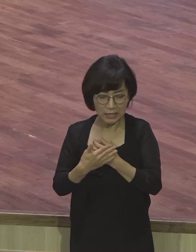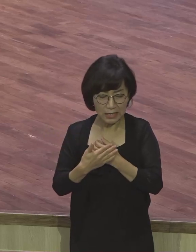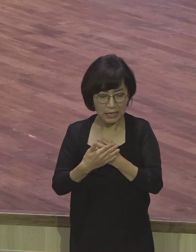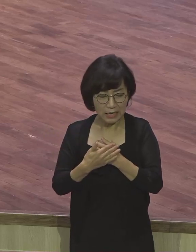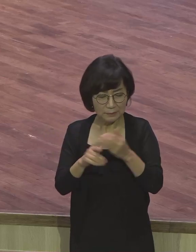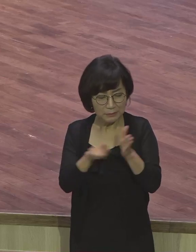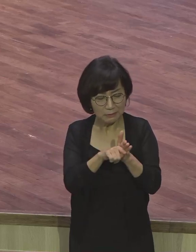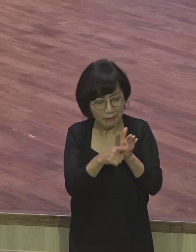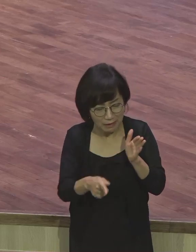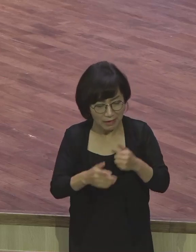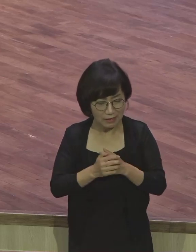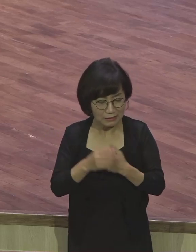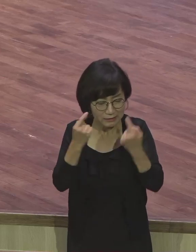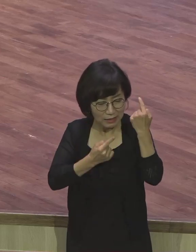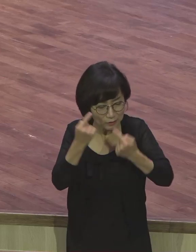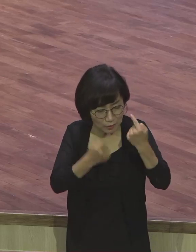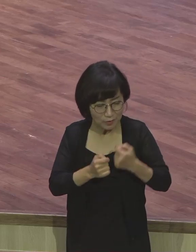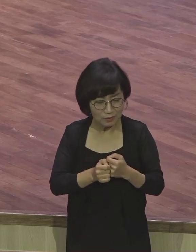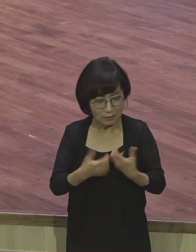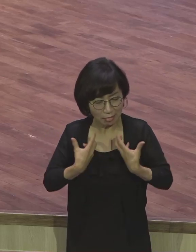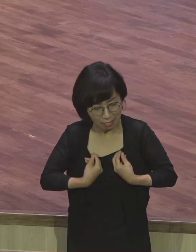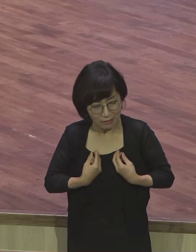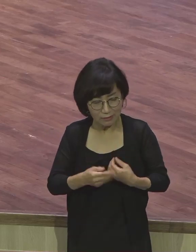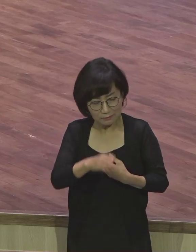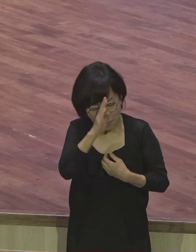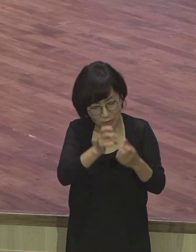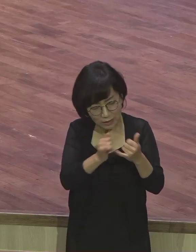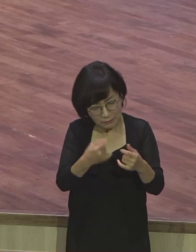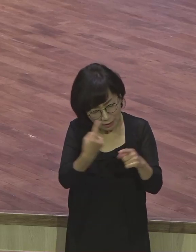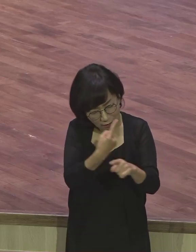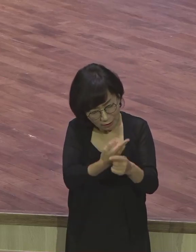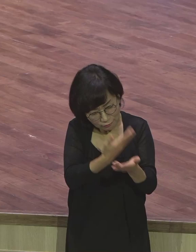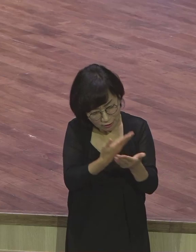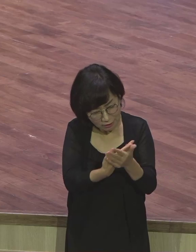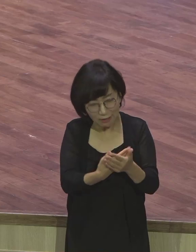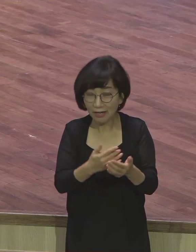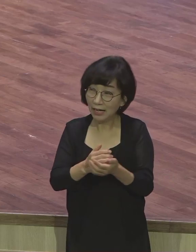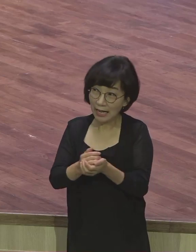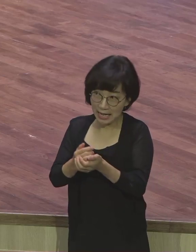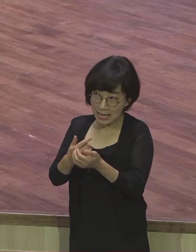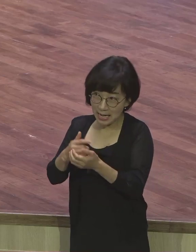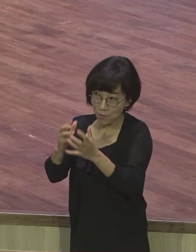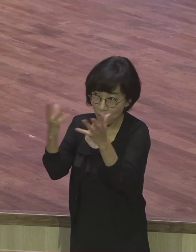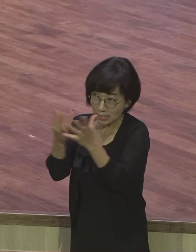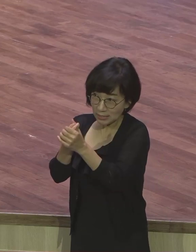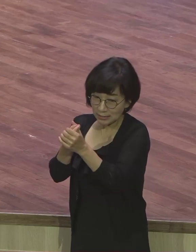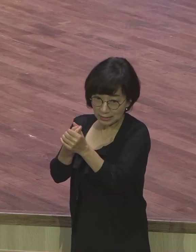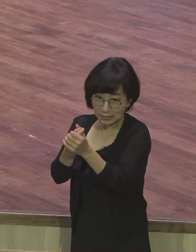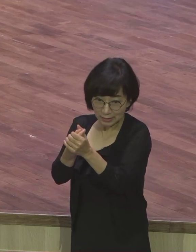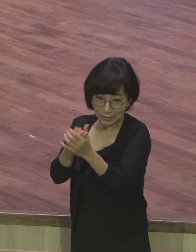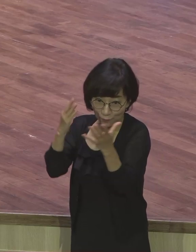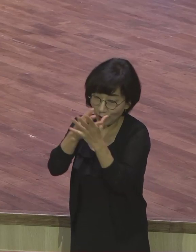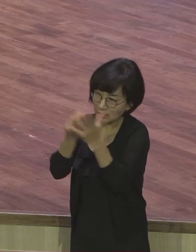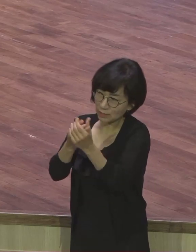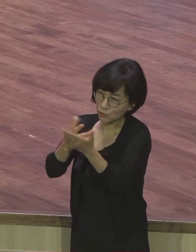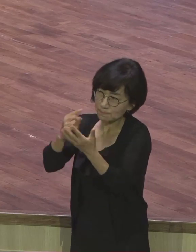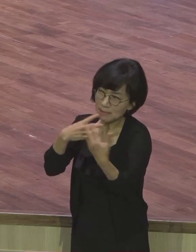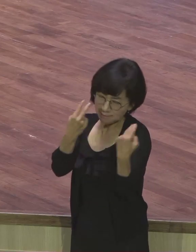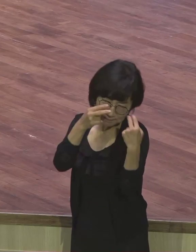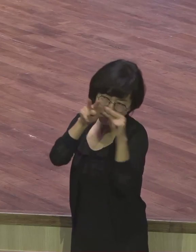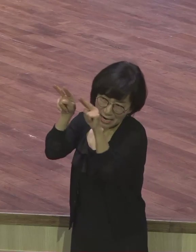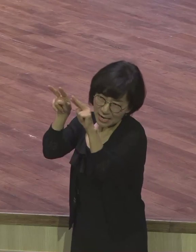자, 넘어진 자, 시험든 자, 낙심 자, 자질한 자, 병든 자, 암한 자, 믿음의 주요 또 온전히 하신 주님만 바라보게 하여